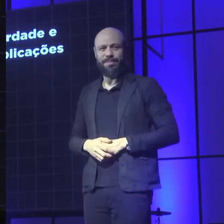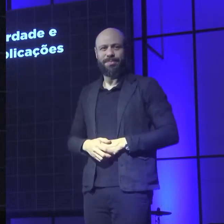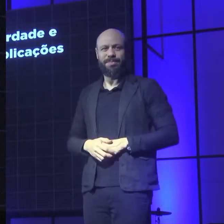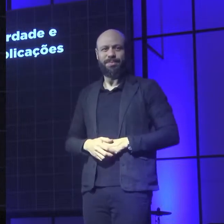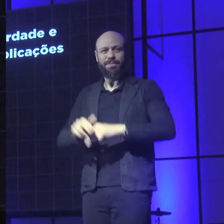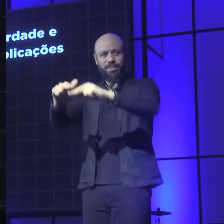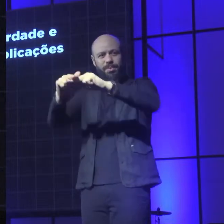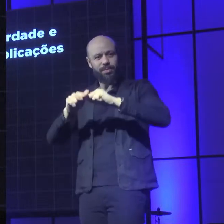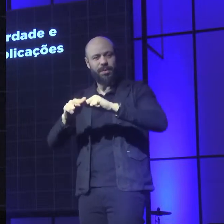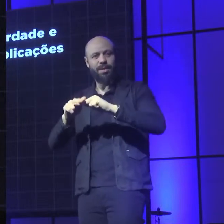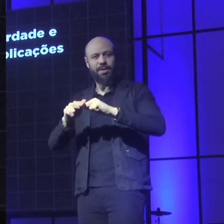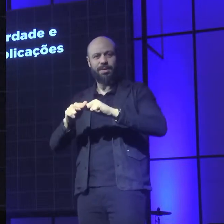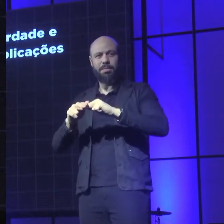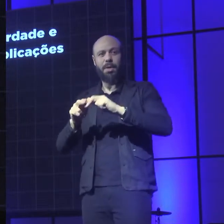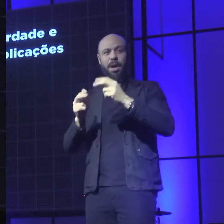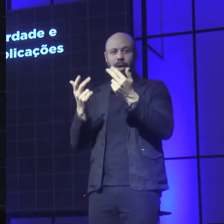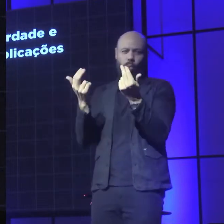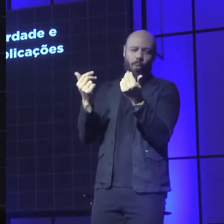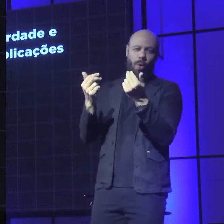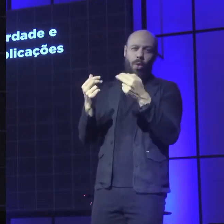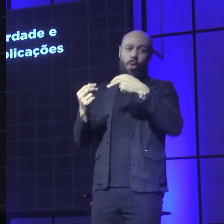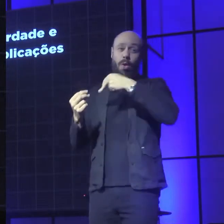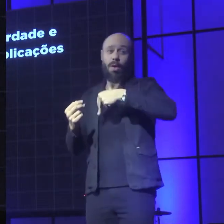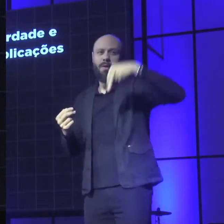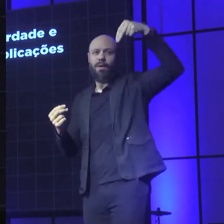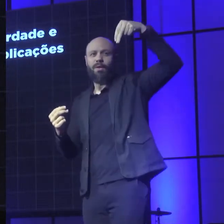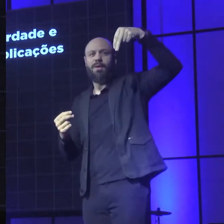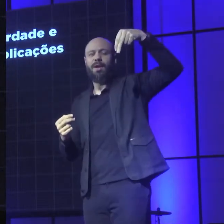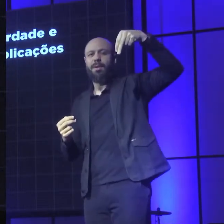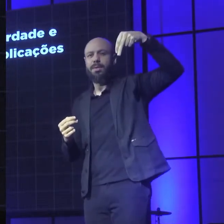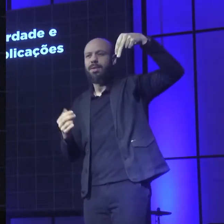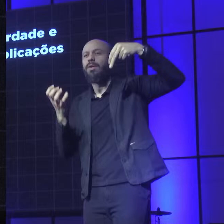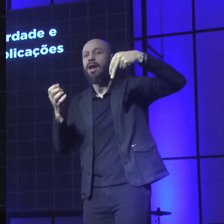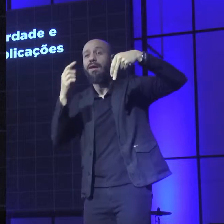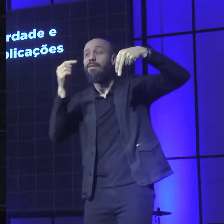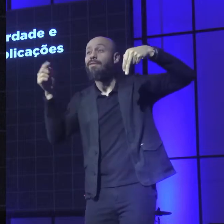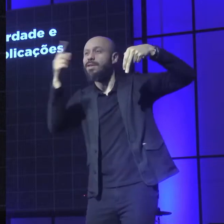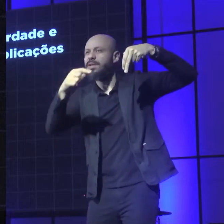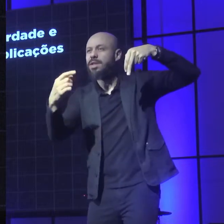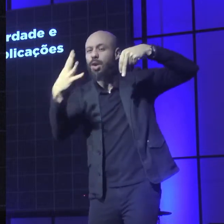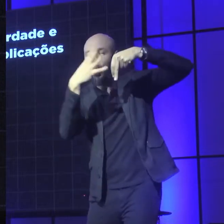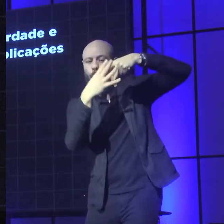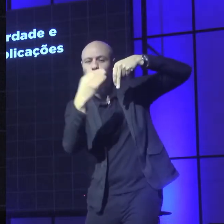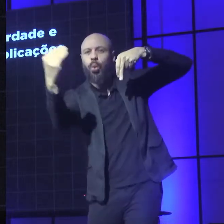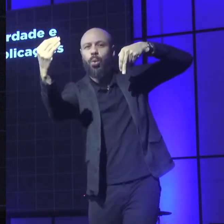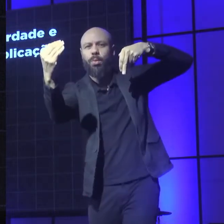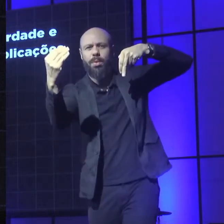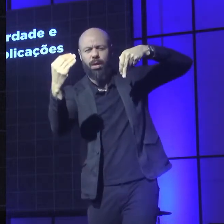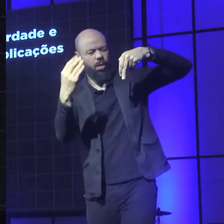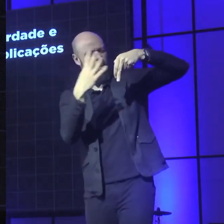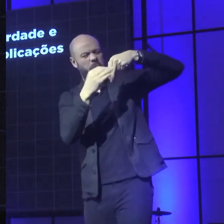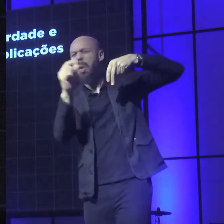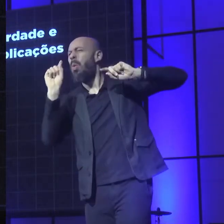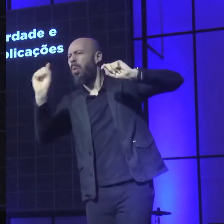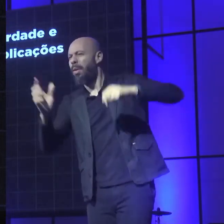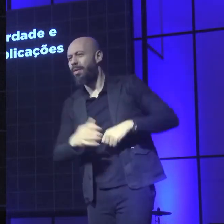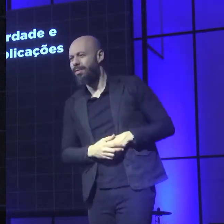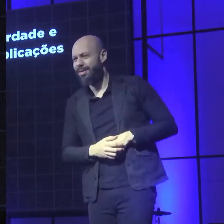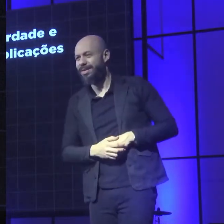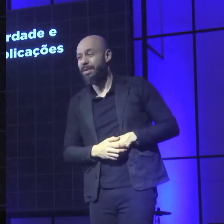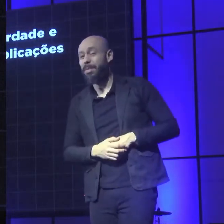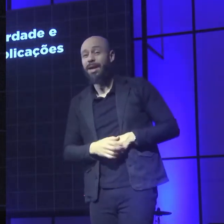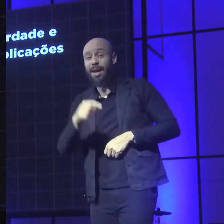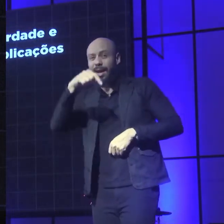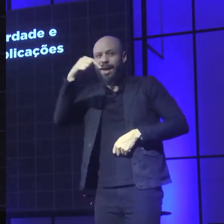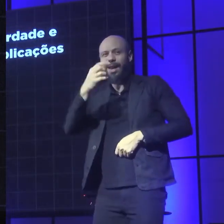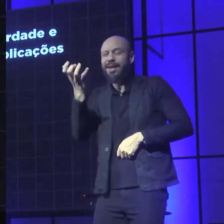assim como Nicodemos, eu gostaria que você decidisse buscar a verdade. Que você tivesse